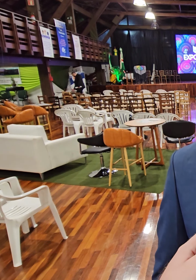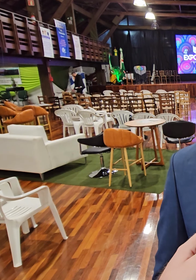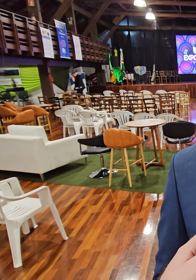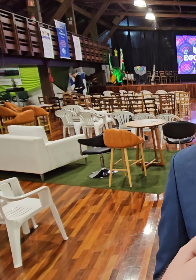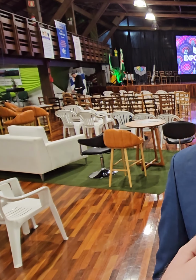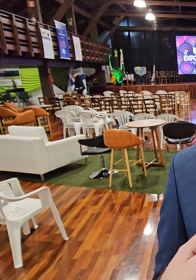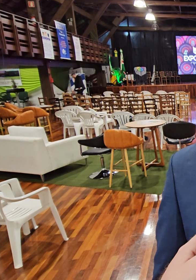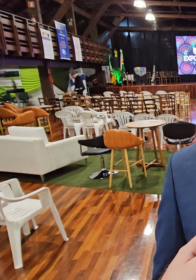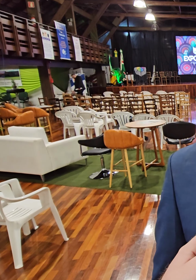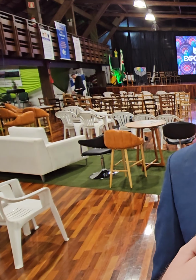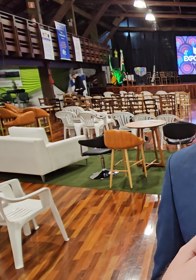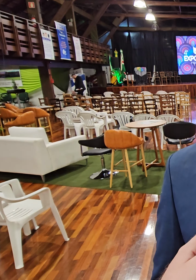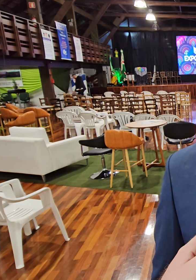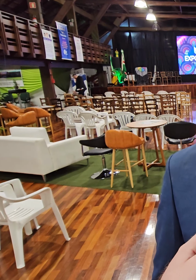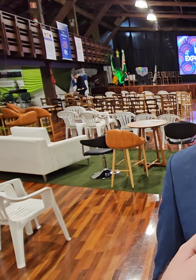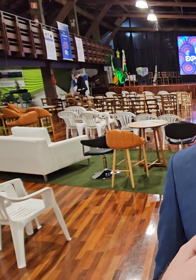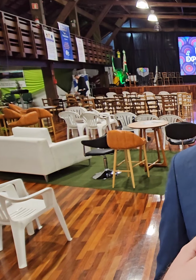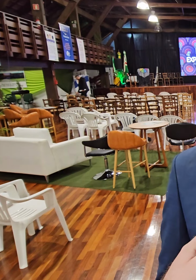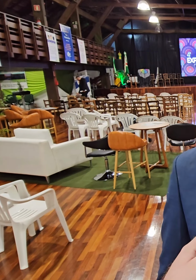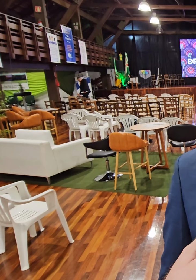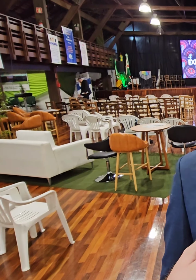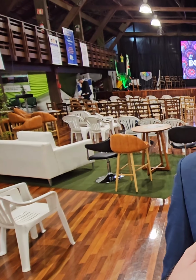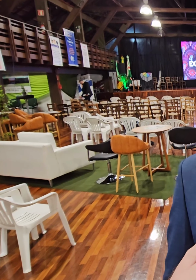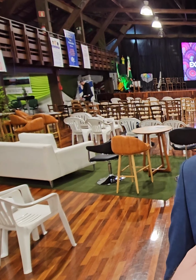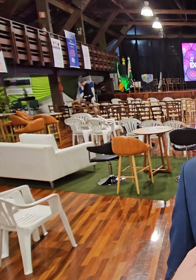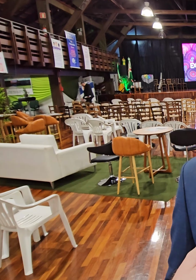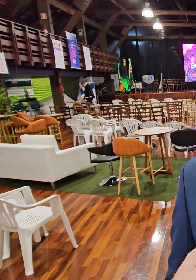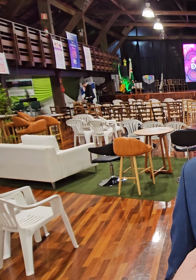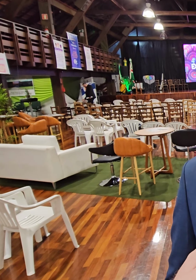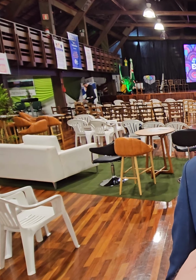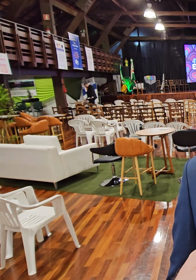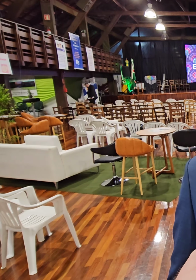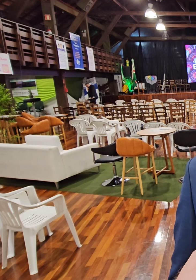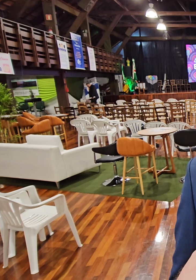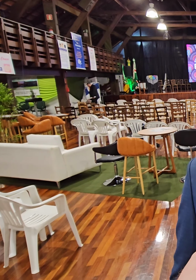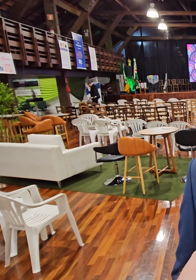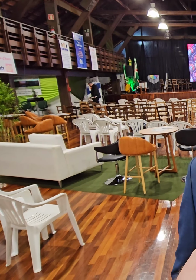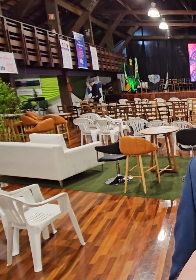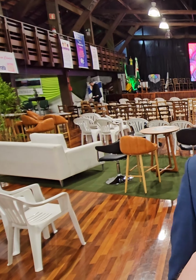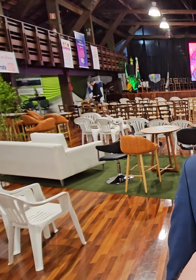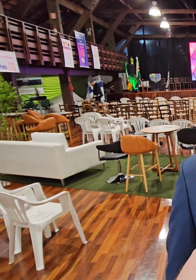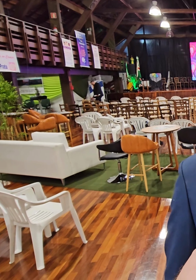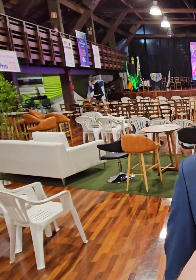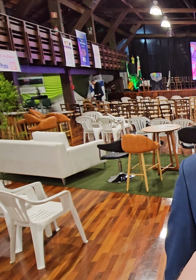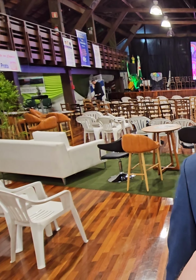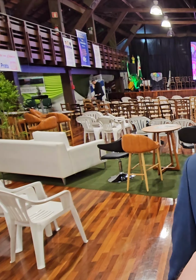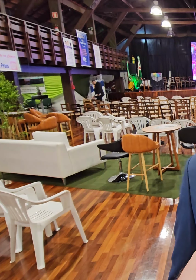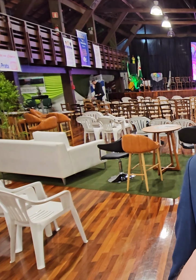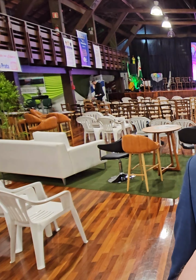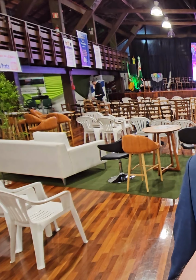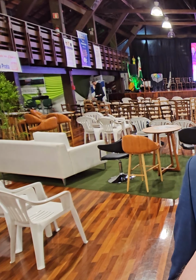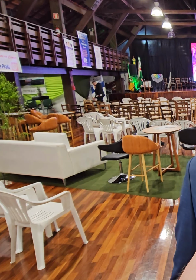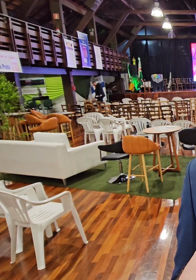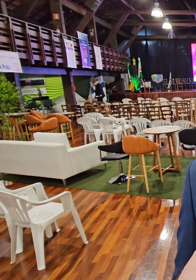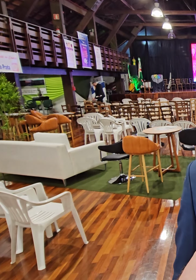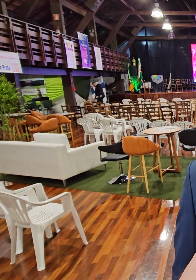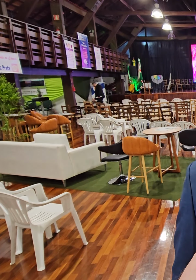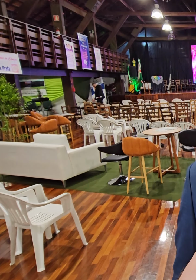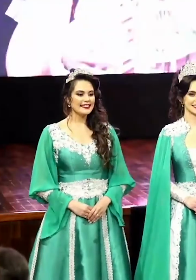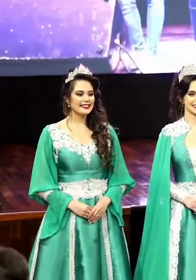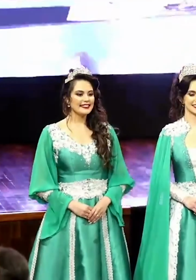aí, atrações, 2 pavilhões de gastronomia, 1 de lanches, outro gastronomia das etnias. 237 estandes, então a